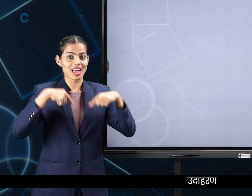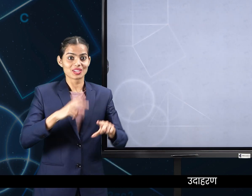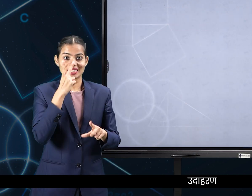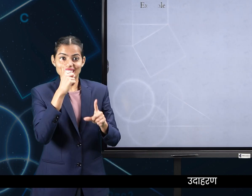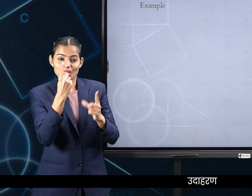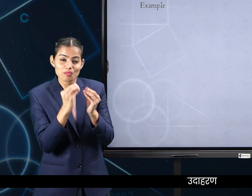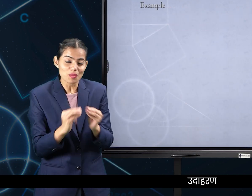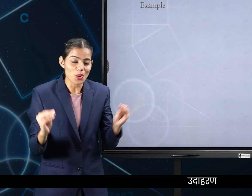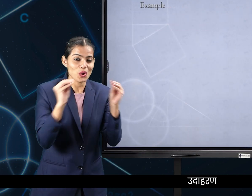उदाहरण